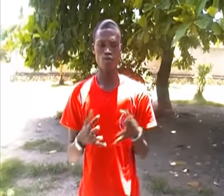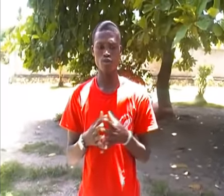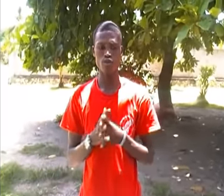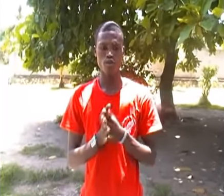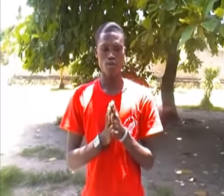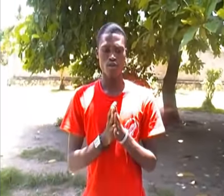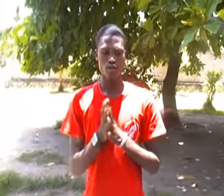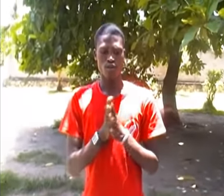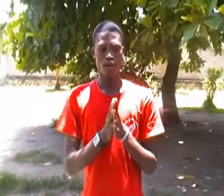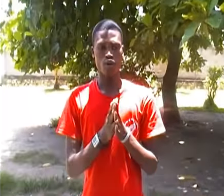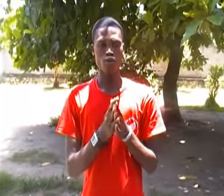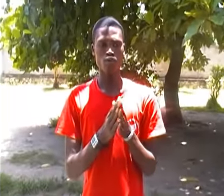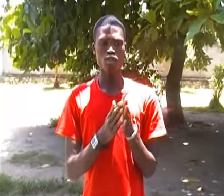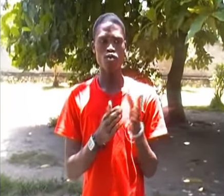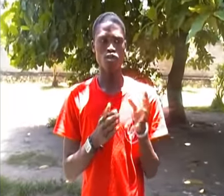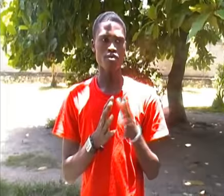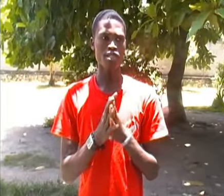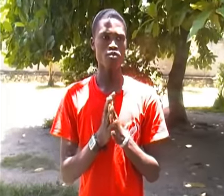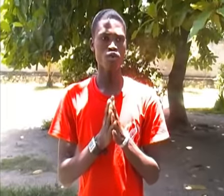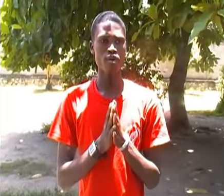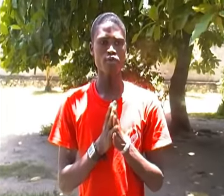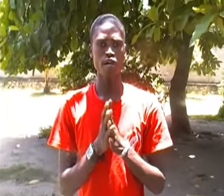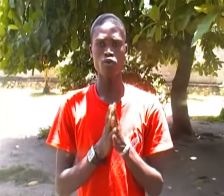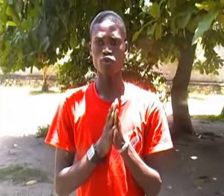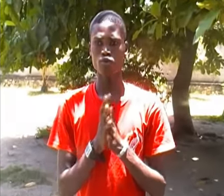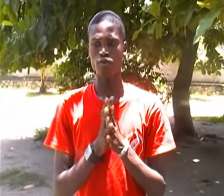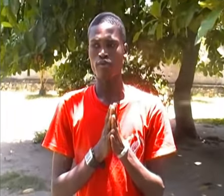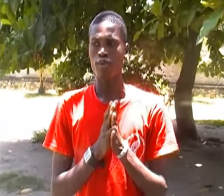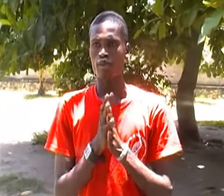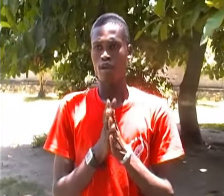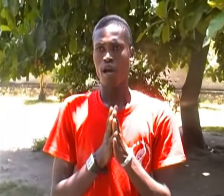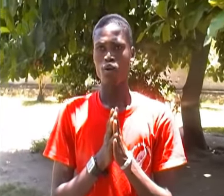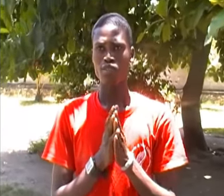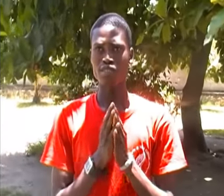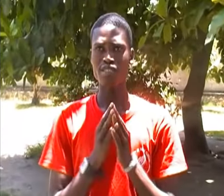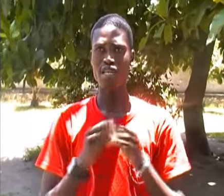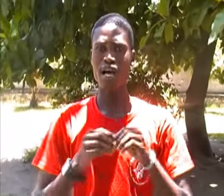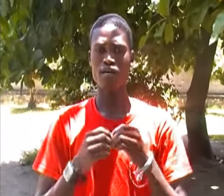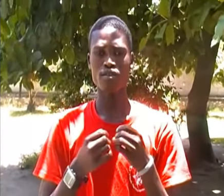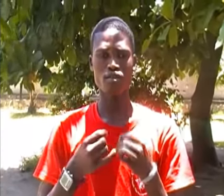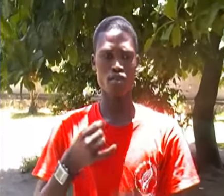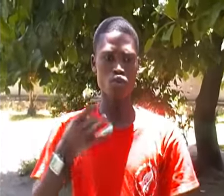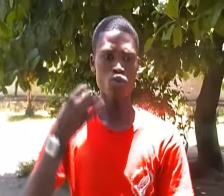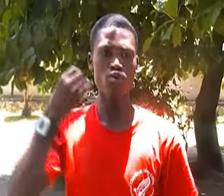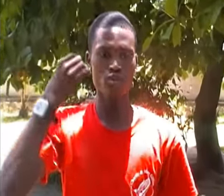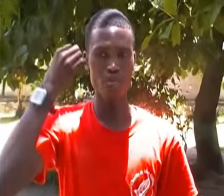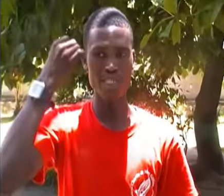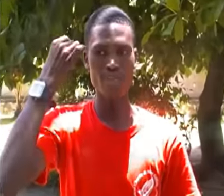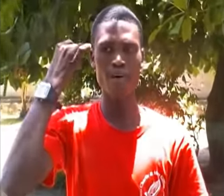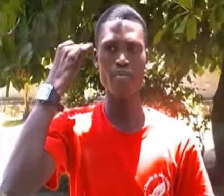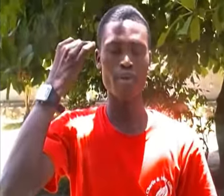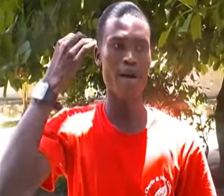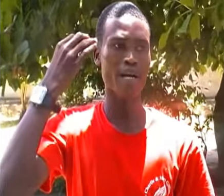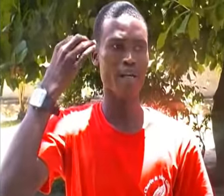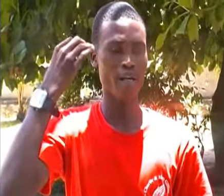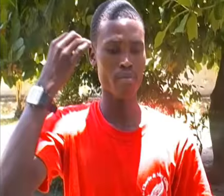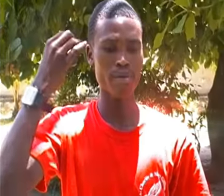nous. Alors nous disons Dieu merci pour lui-même d'abord tout. Alors ce qui ça nous recevons pile bagaille en